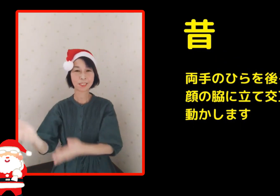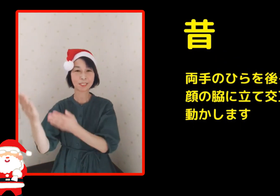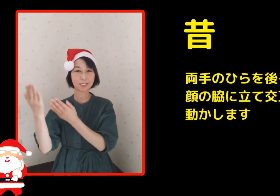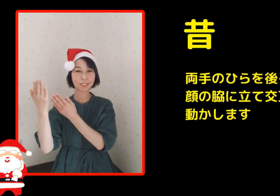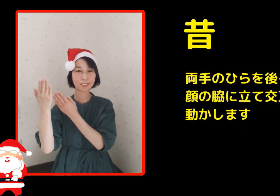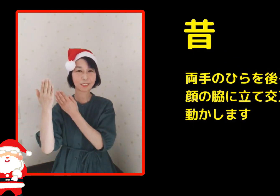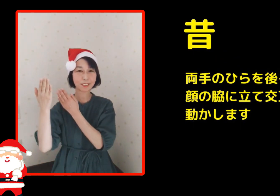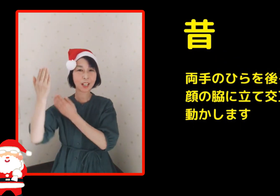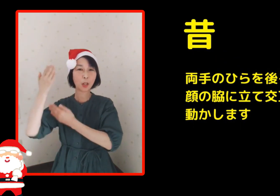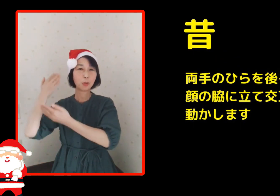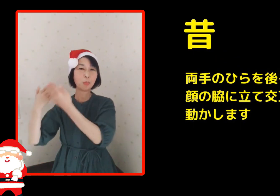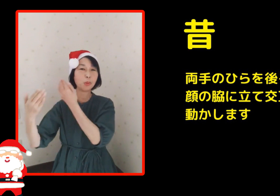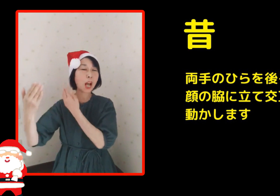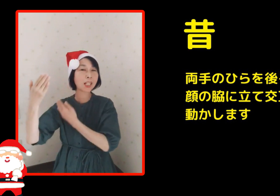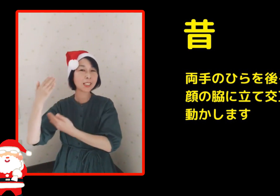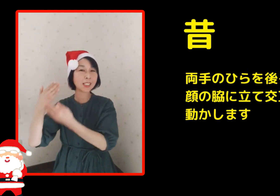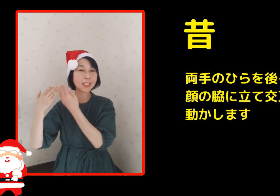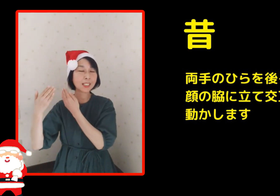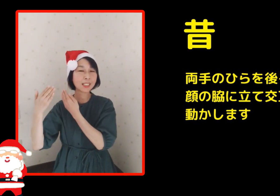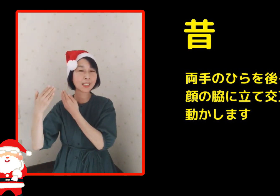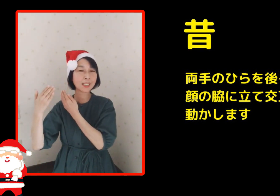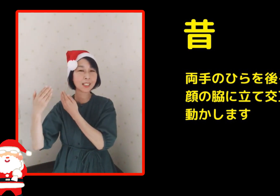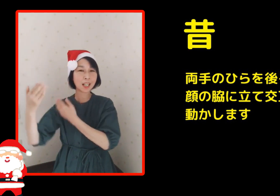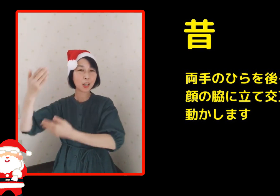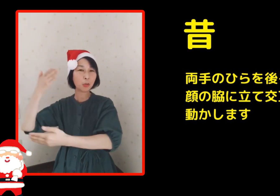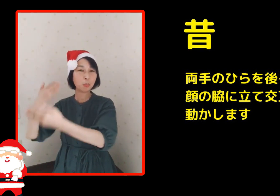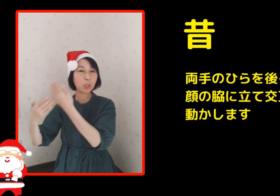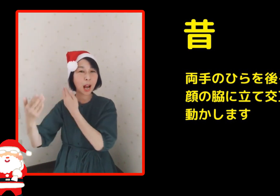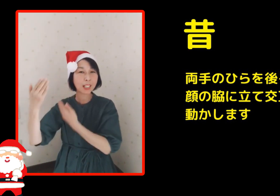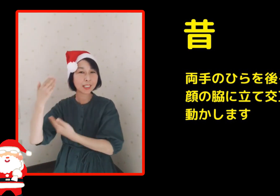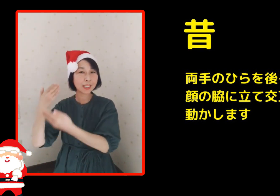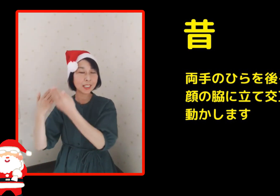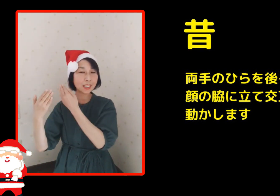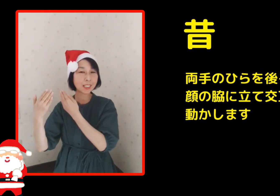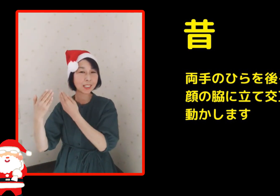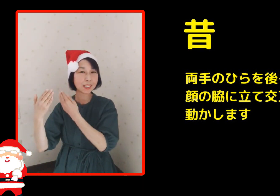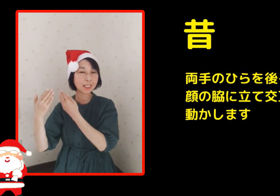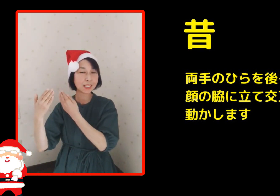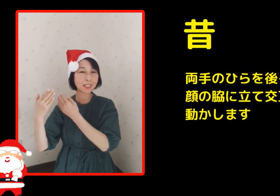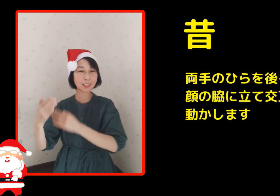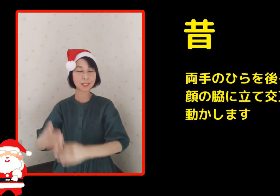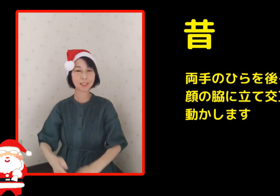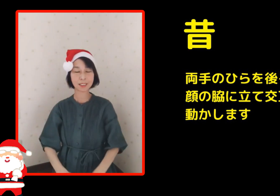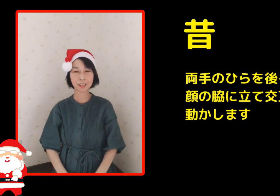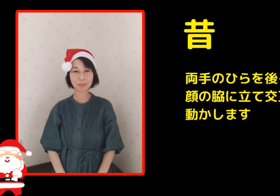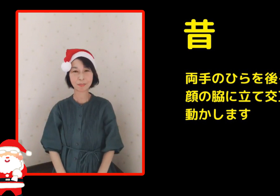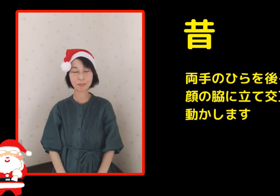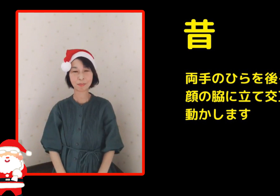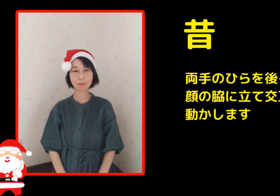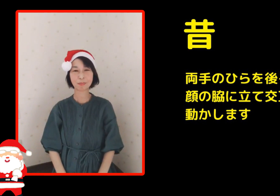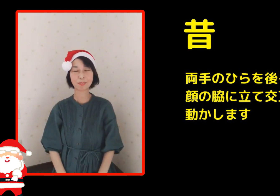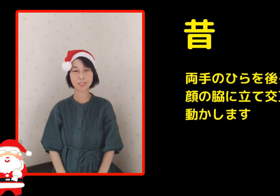昔という手話は両手のひらを後ろに向けて顔の横に立てて交互に後ろに動かします